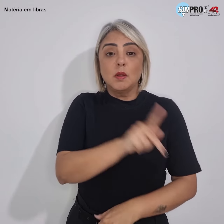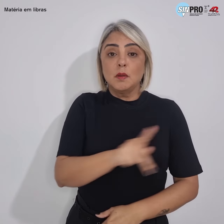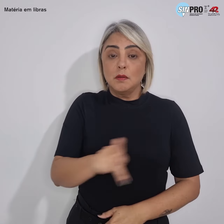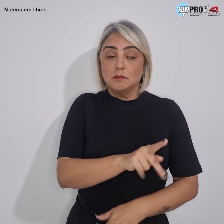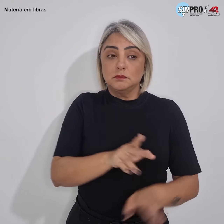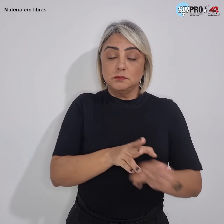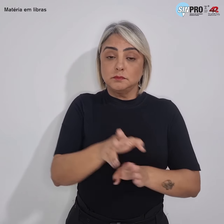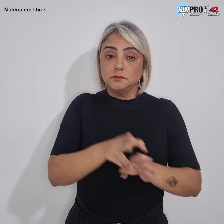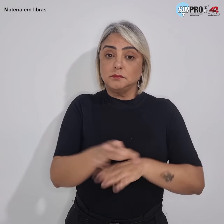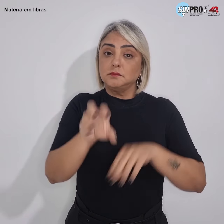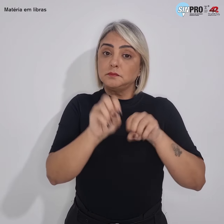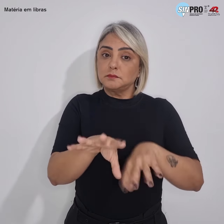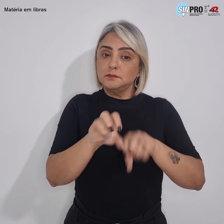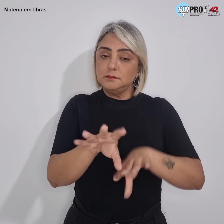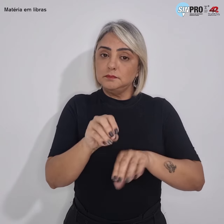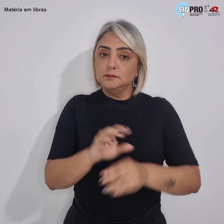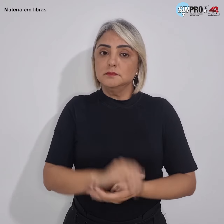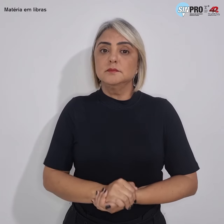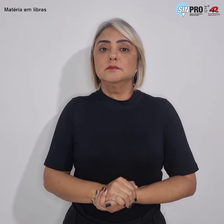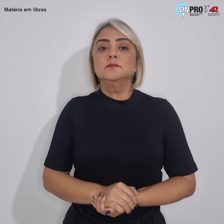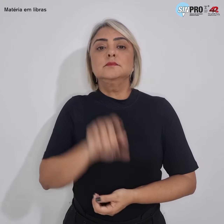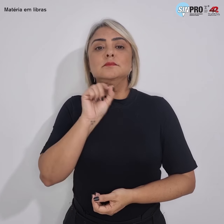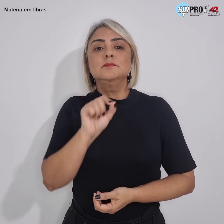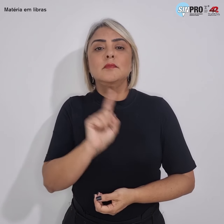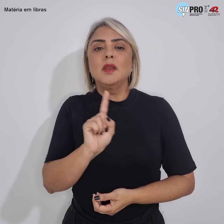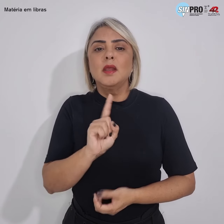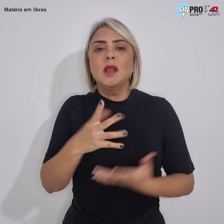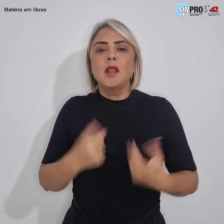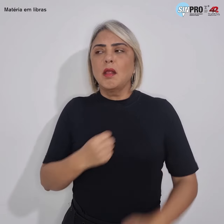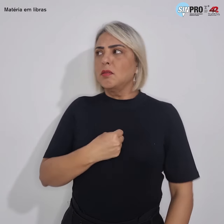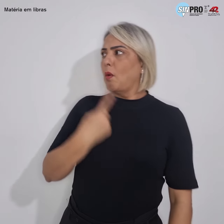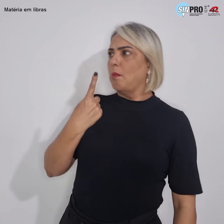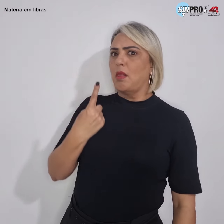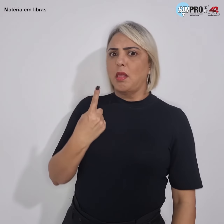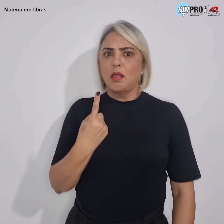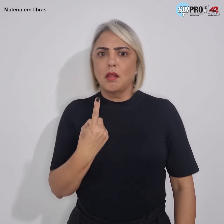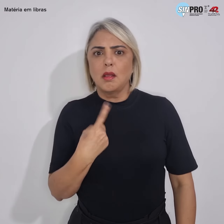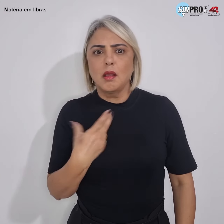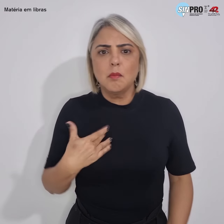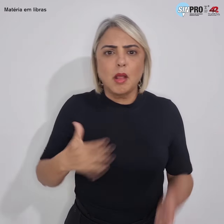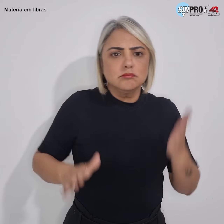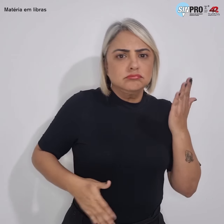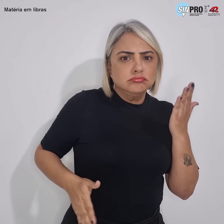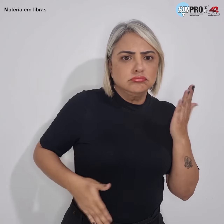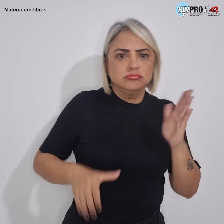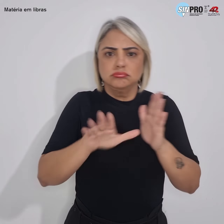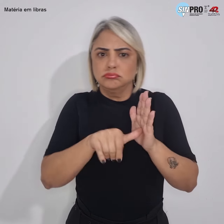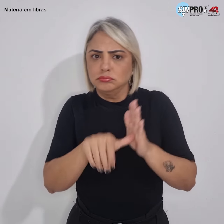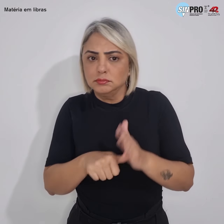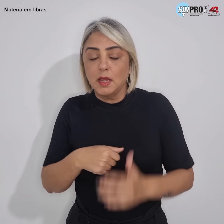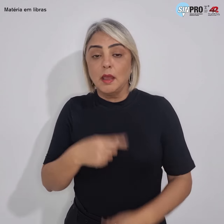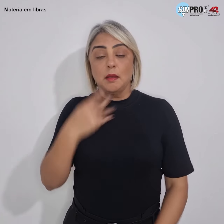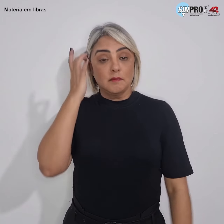professores e orientadores educacionais não sejam surpreendidos pela ação de bandidos. Para